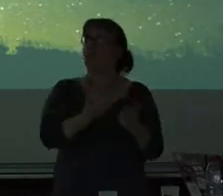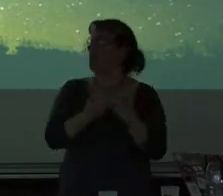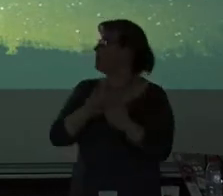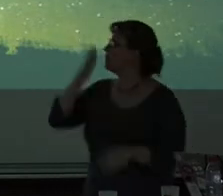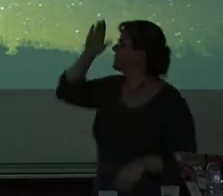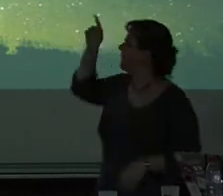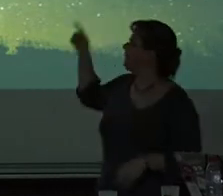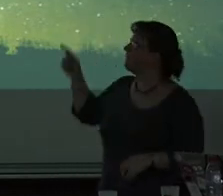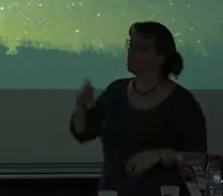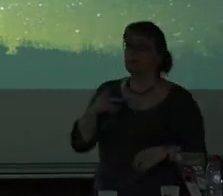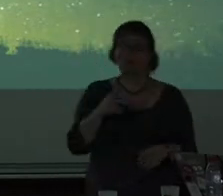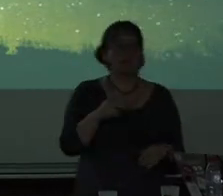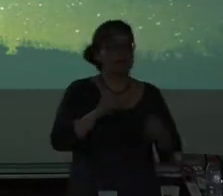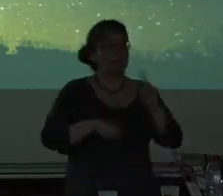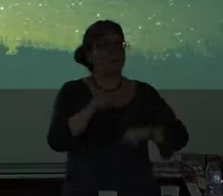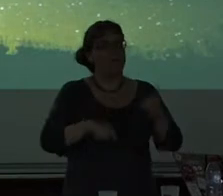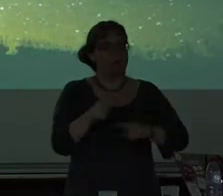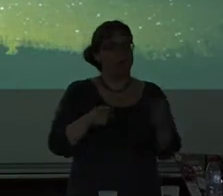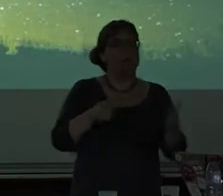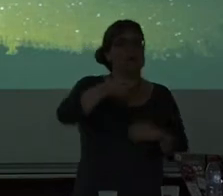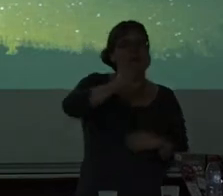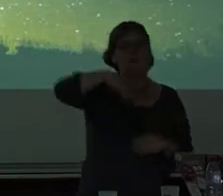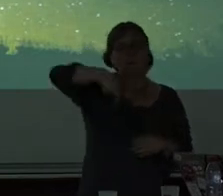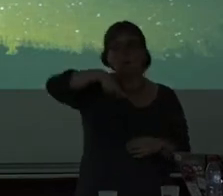on utilise Postgre et pas quand on utilise SQLite?